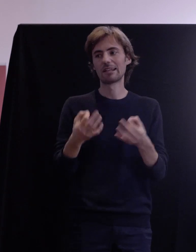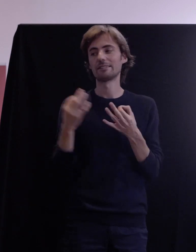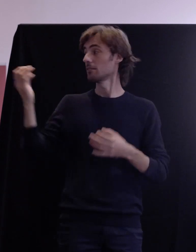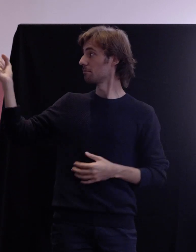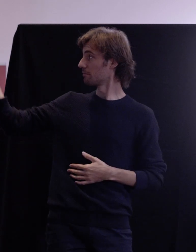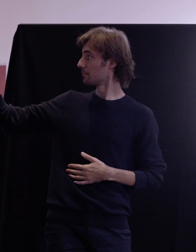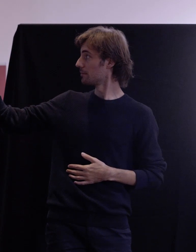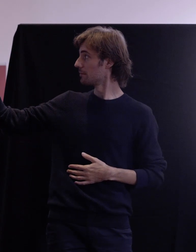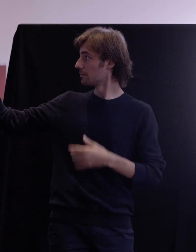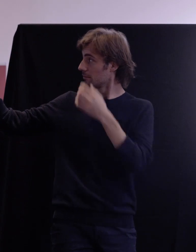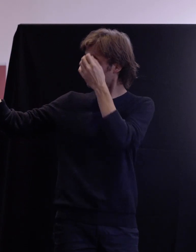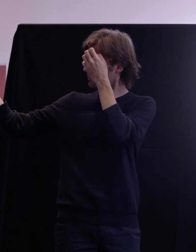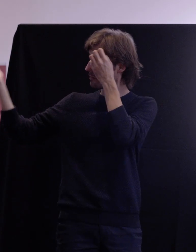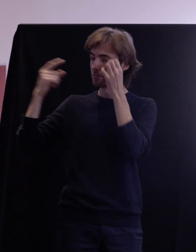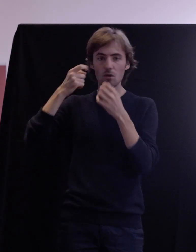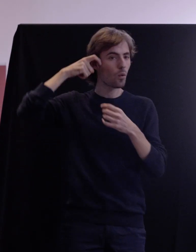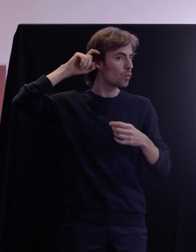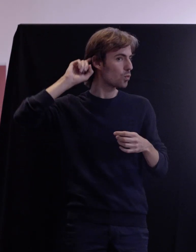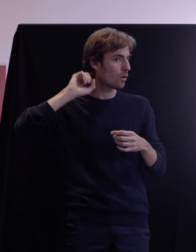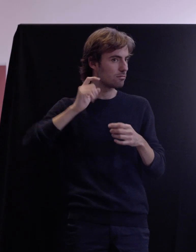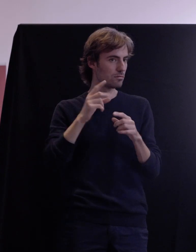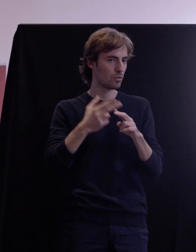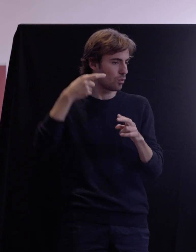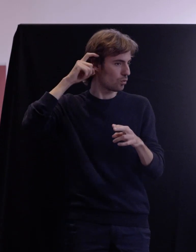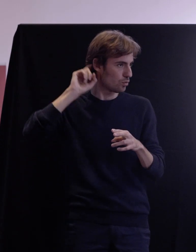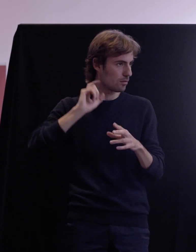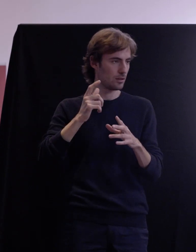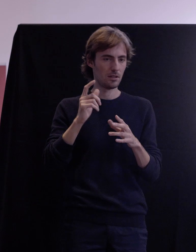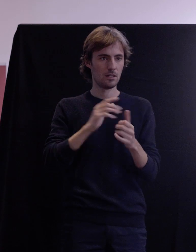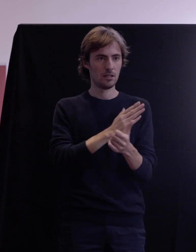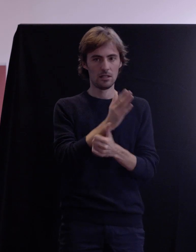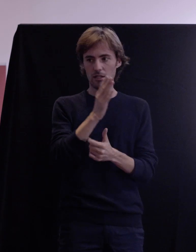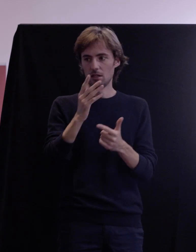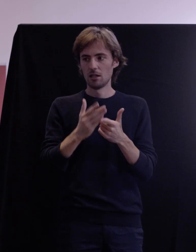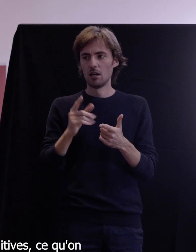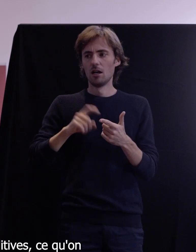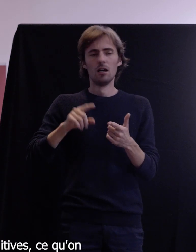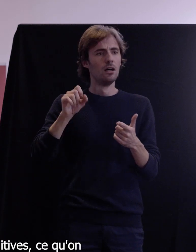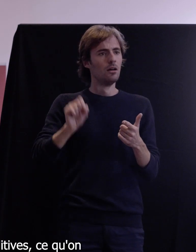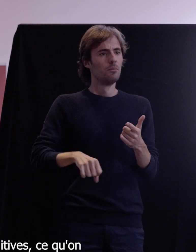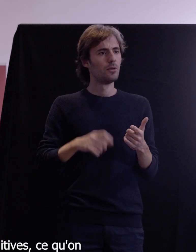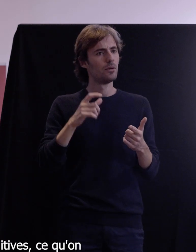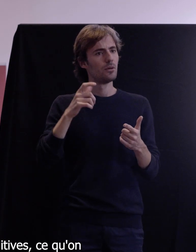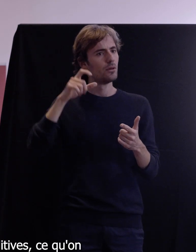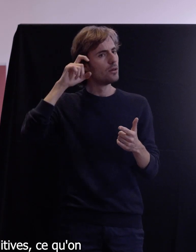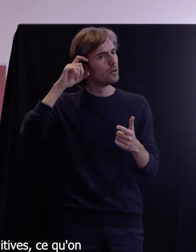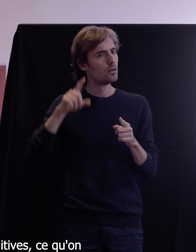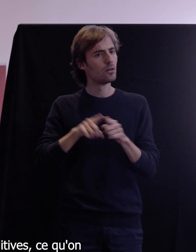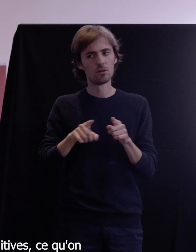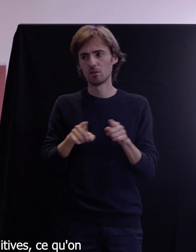classique, ce qu'on appelle en contour. Et puis, dans certains cas, on utilise des prothèses auditives, ce qu'on